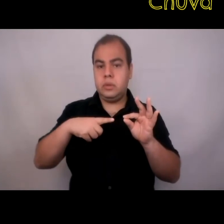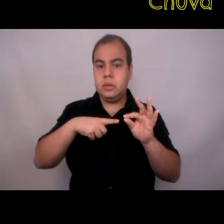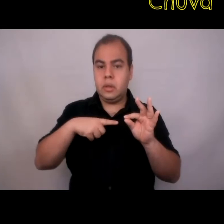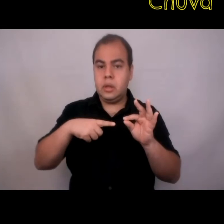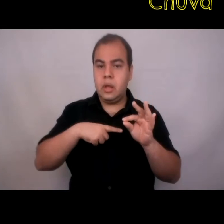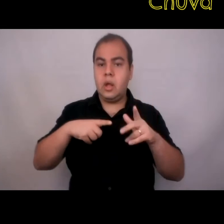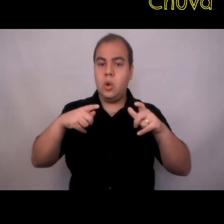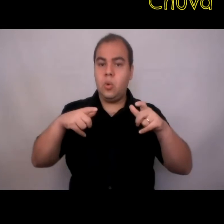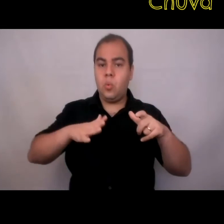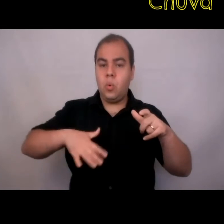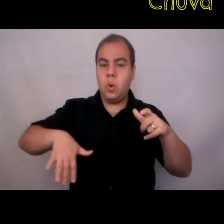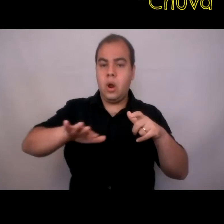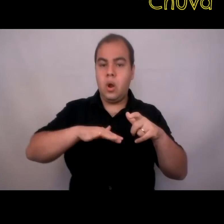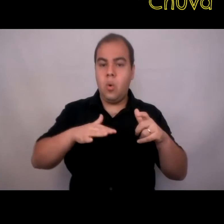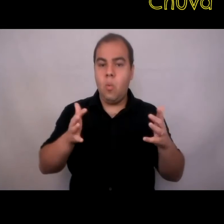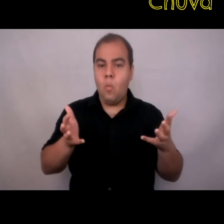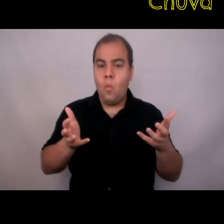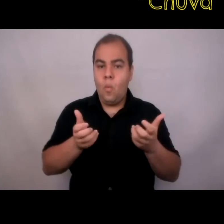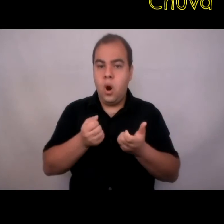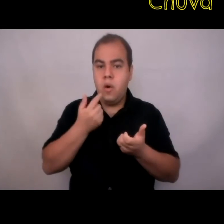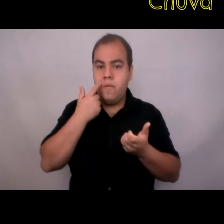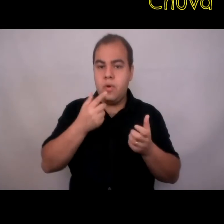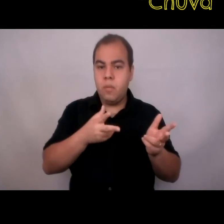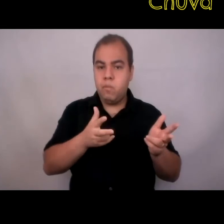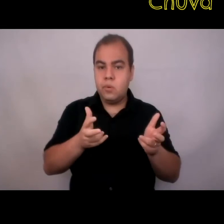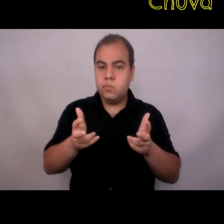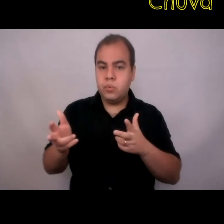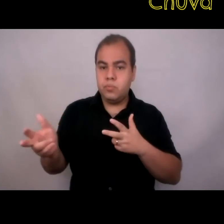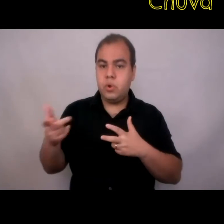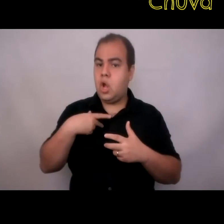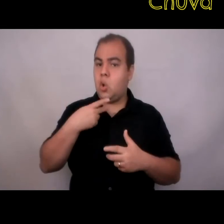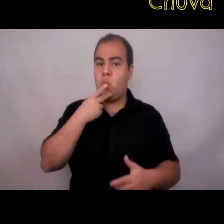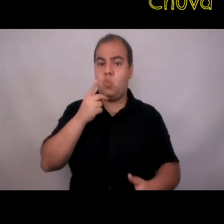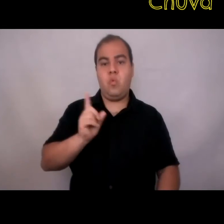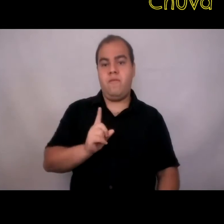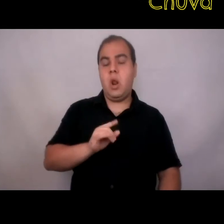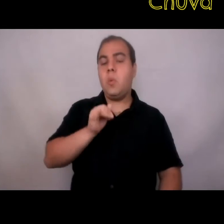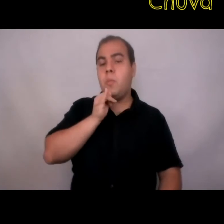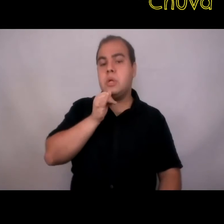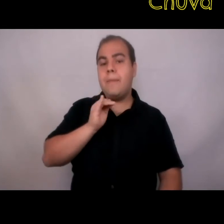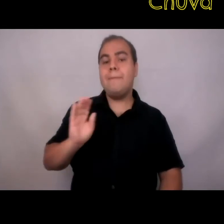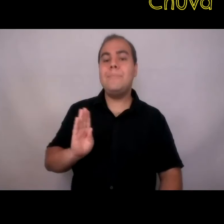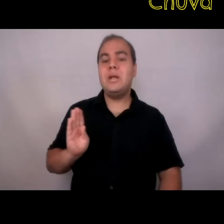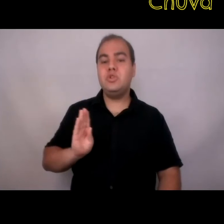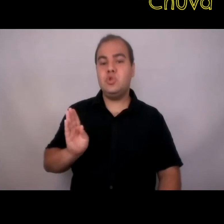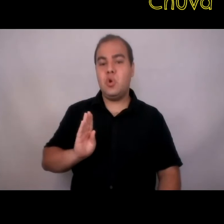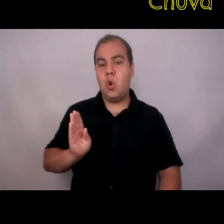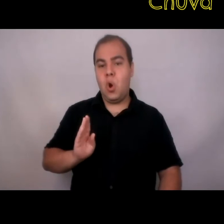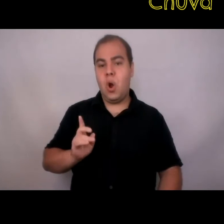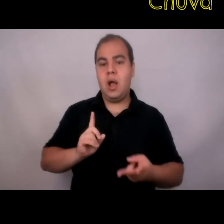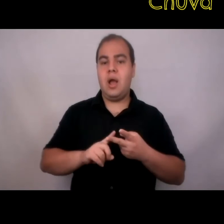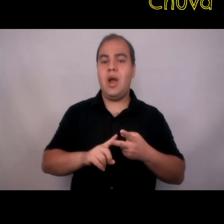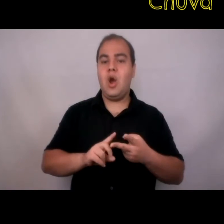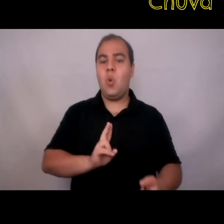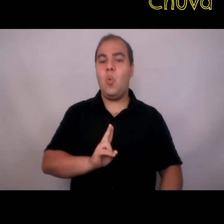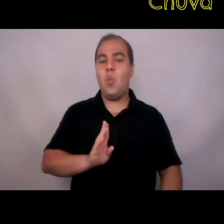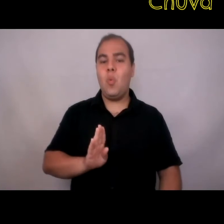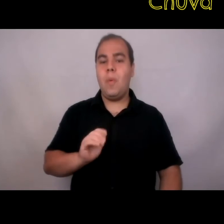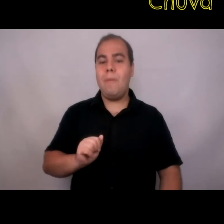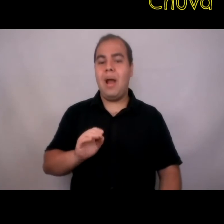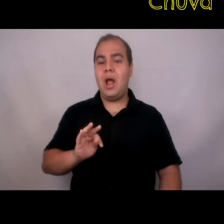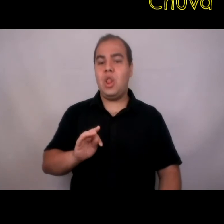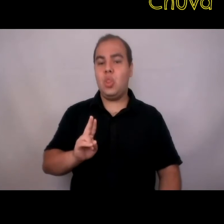tá? Não estou falando aqui de Bertioga de Betiágua e Ubachuva, né? Que são lugares que